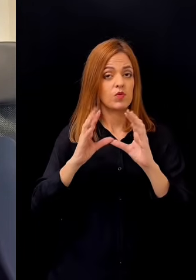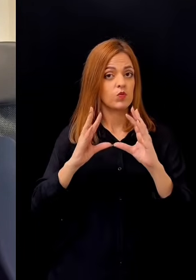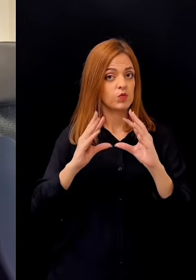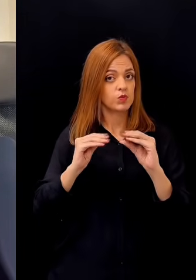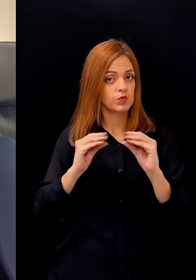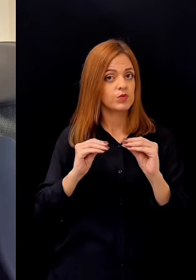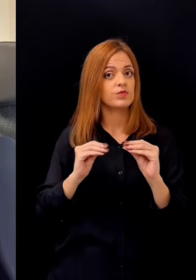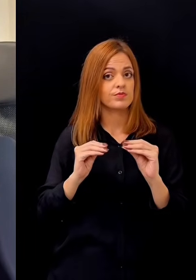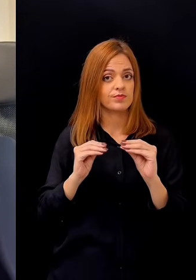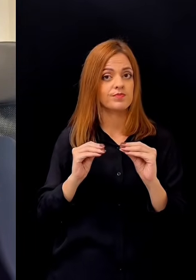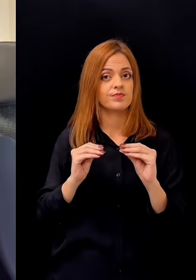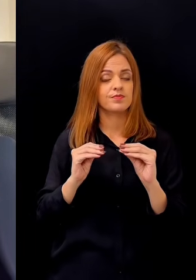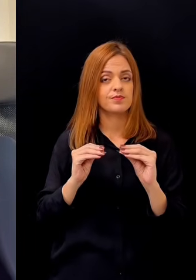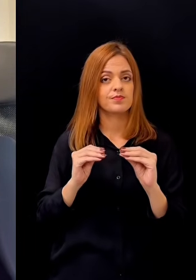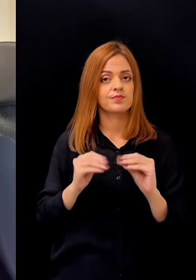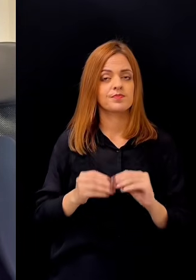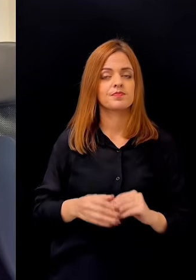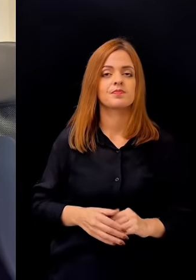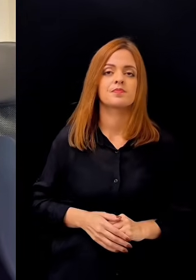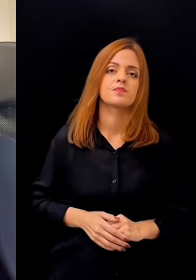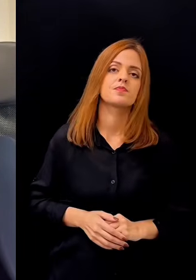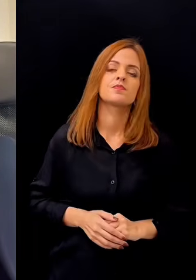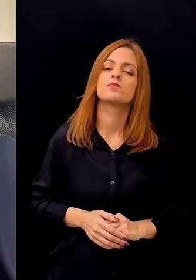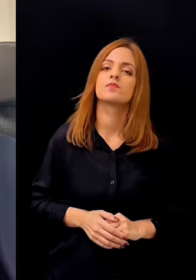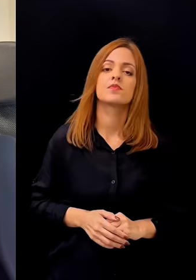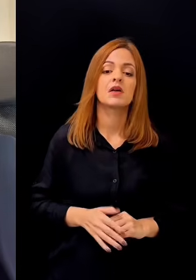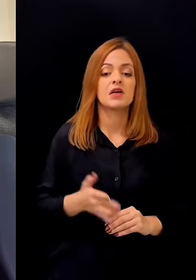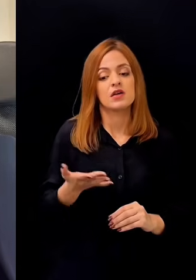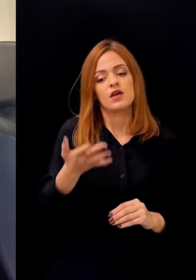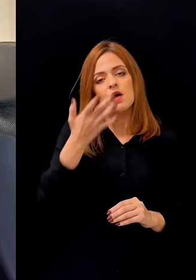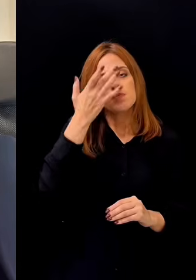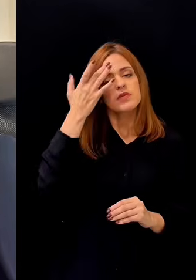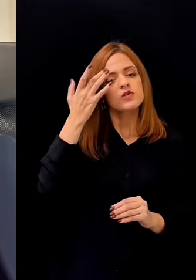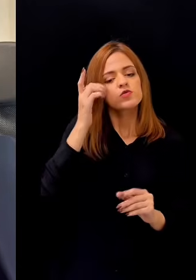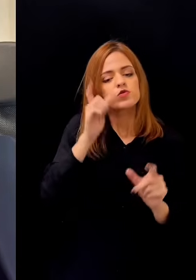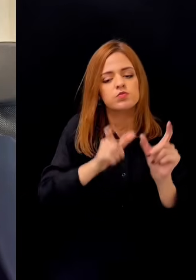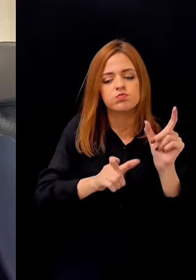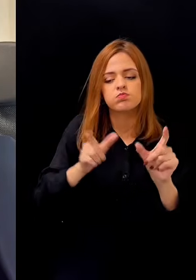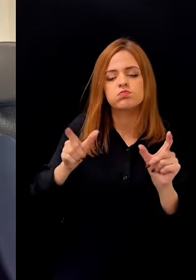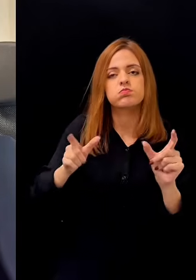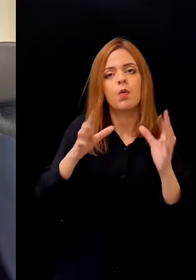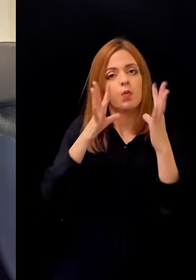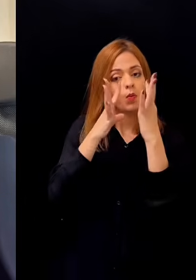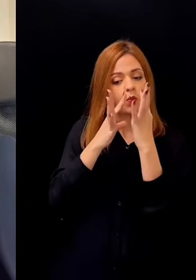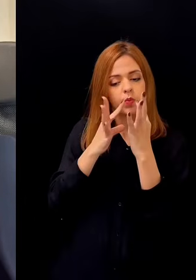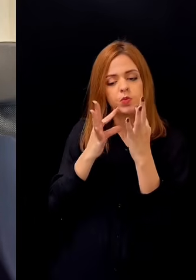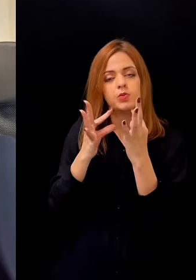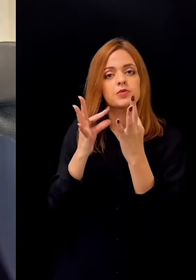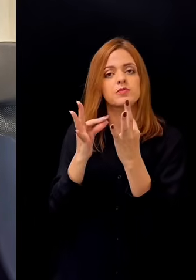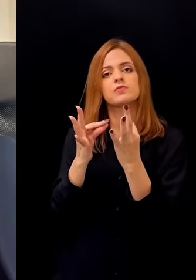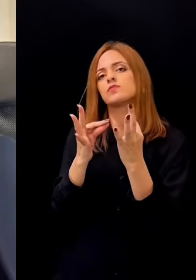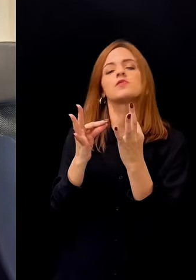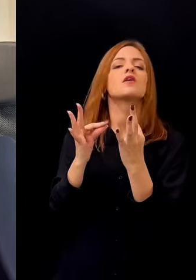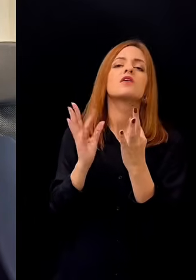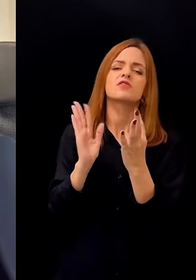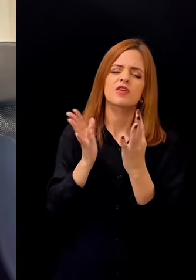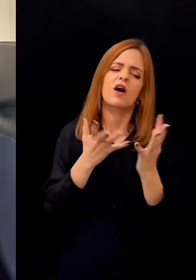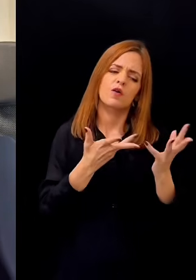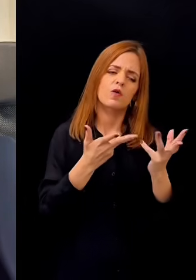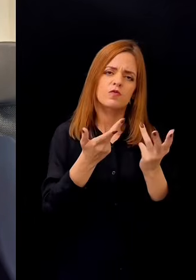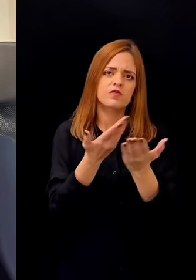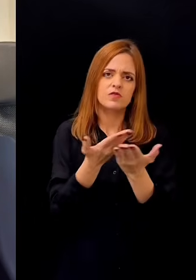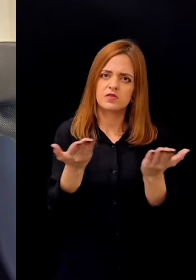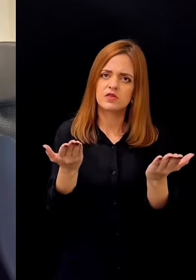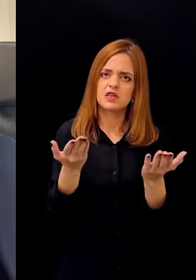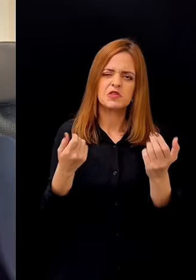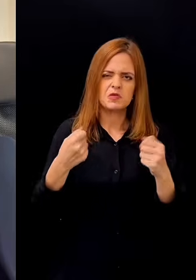noite. E quem estiver interessado já está convidado. Você